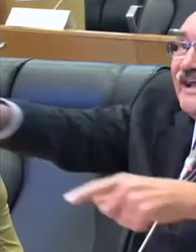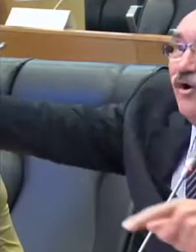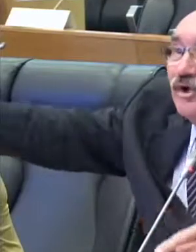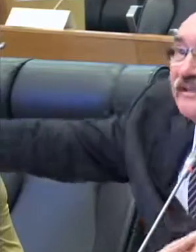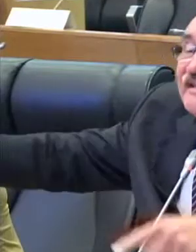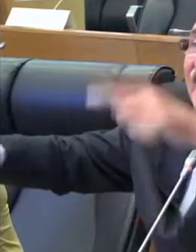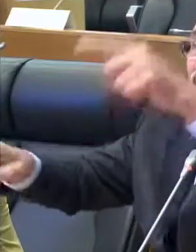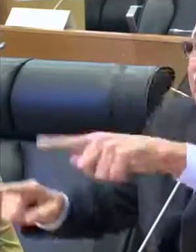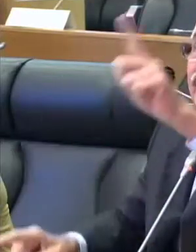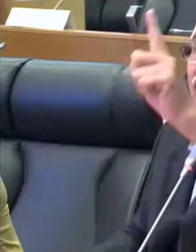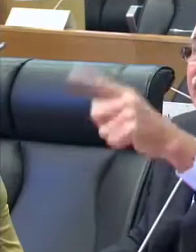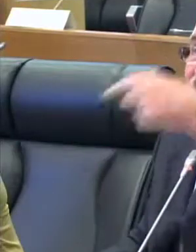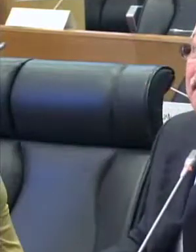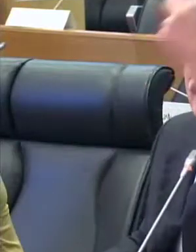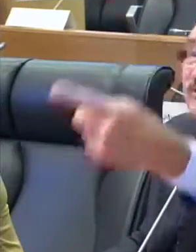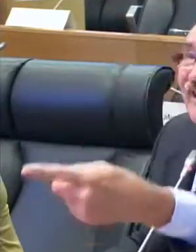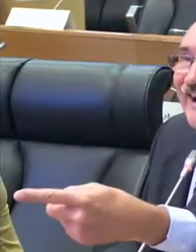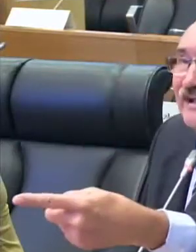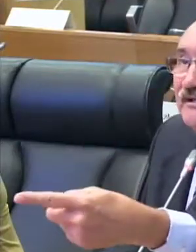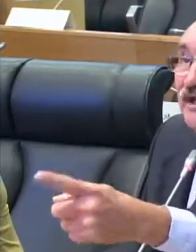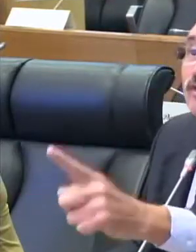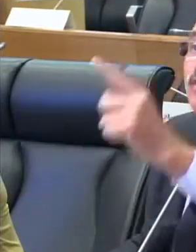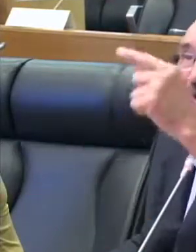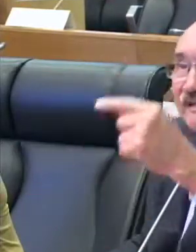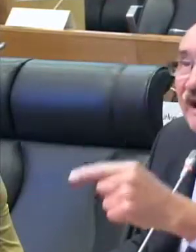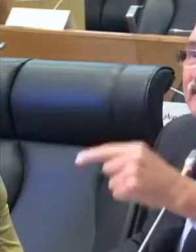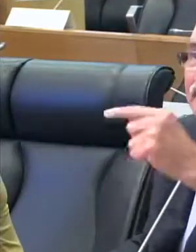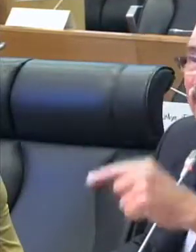cria outra rota, e a rota eles só aceitam em Pau de Arara,